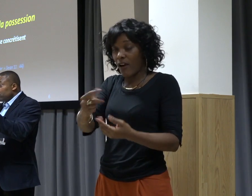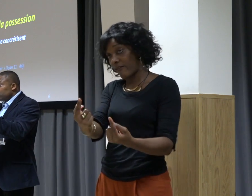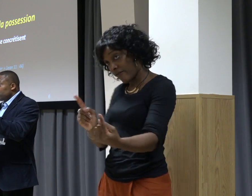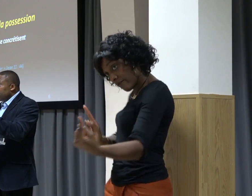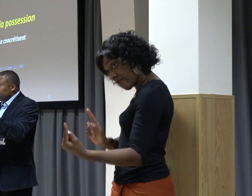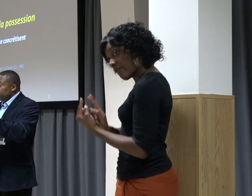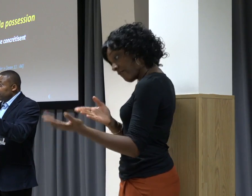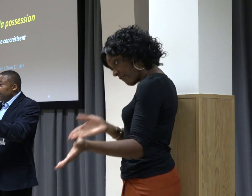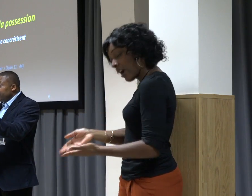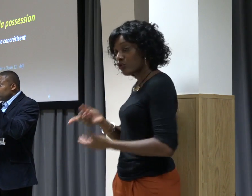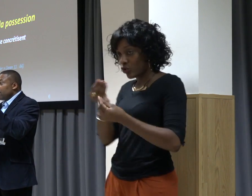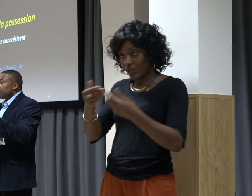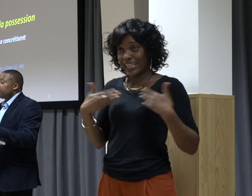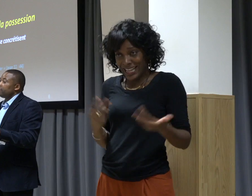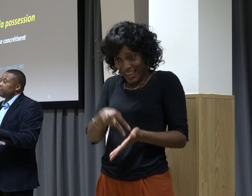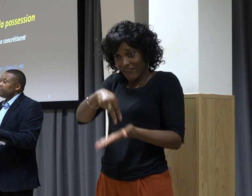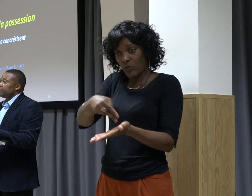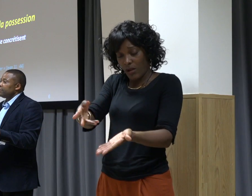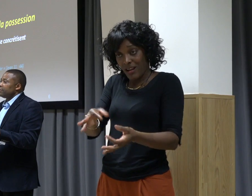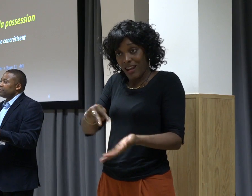aujourd'hui c'est le jour de ta guérison, lève-toi.